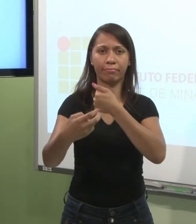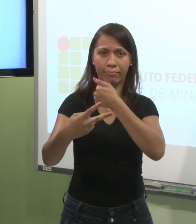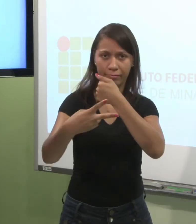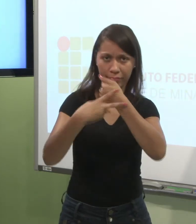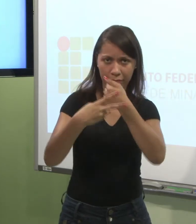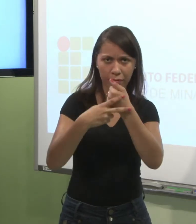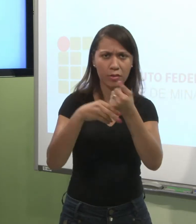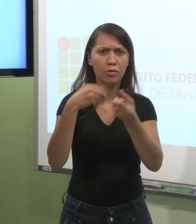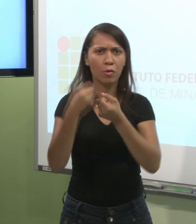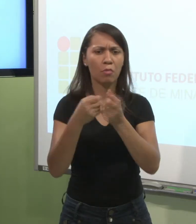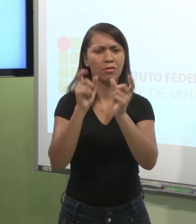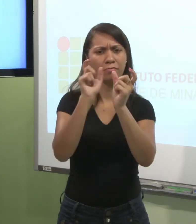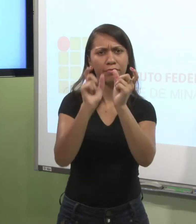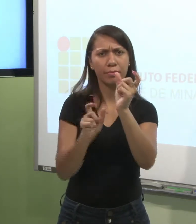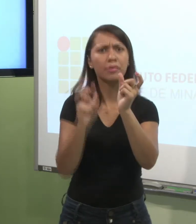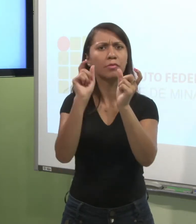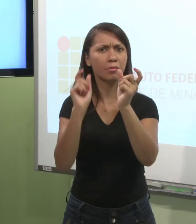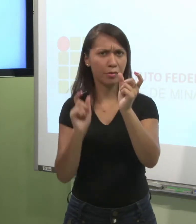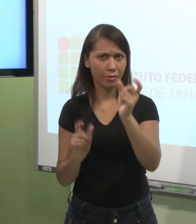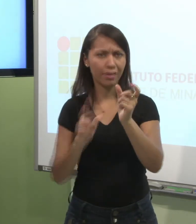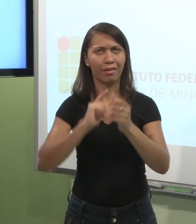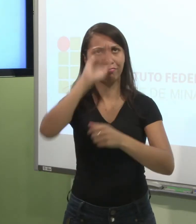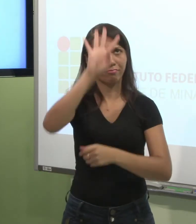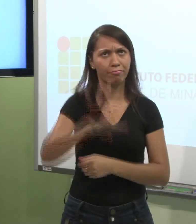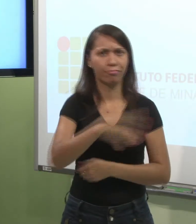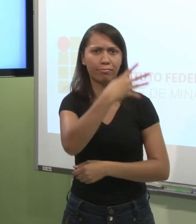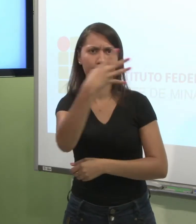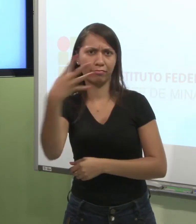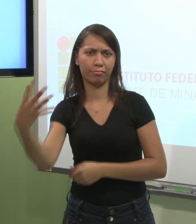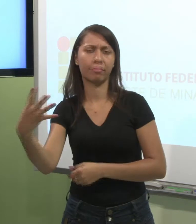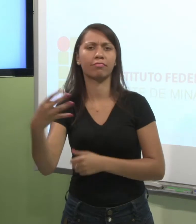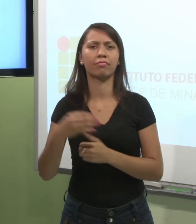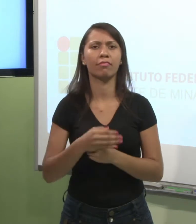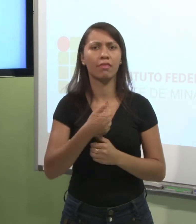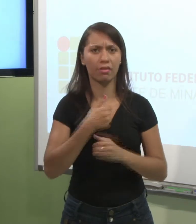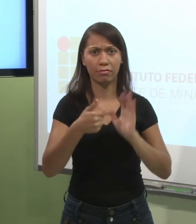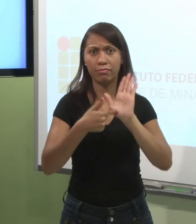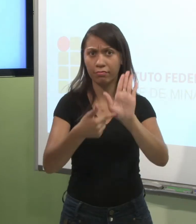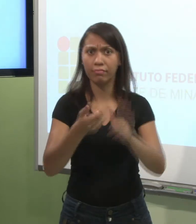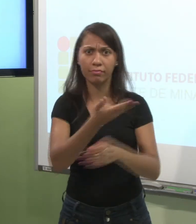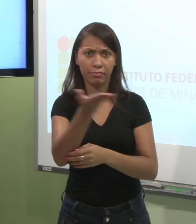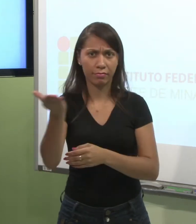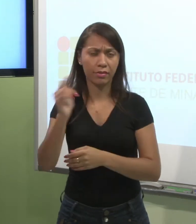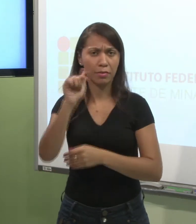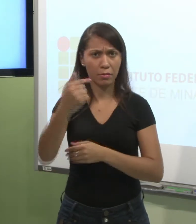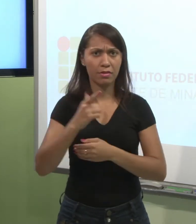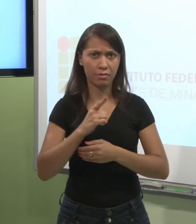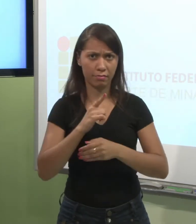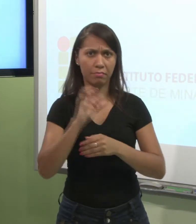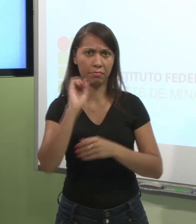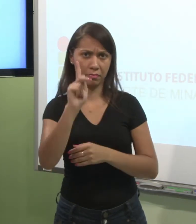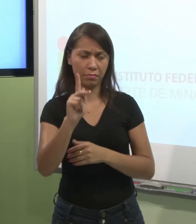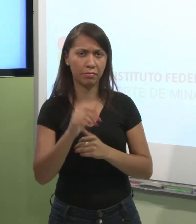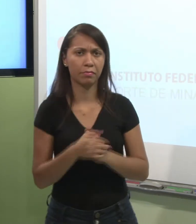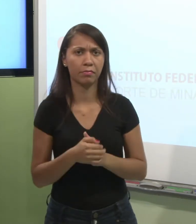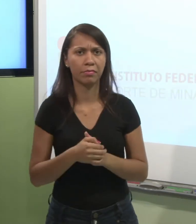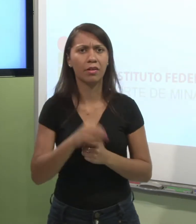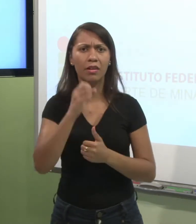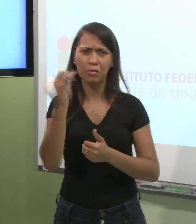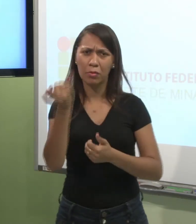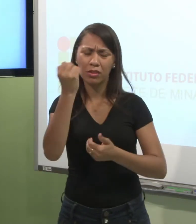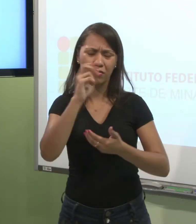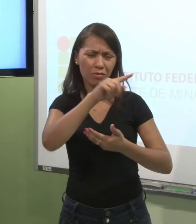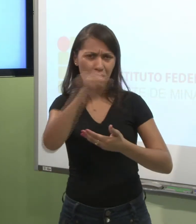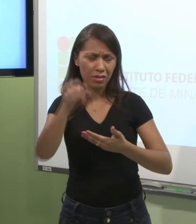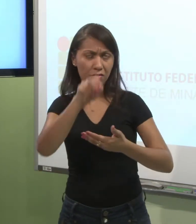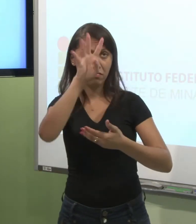de conjugação dos verbos regulares e a tabela de conjugação dos principais verbos irregulares. Deem uma lida,